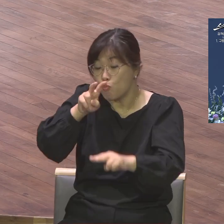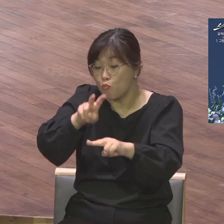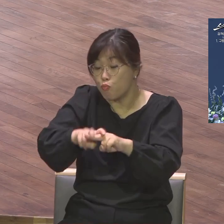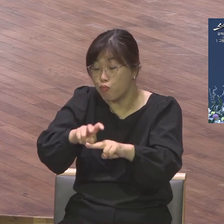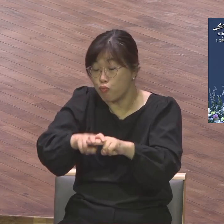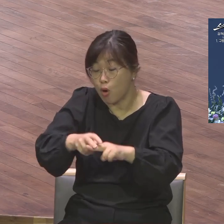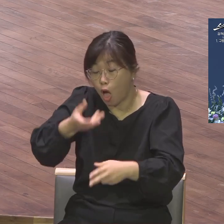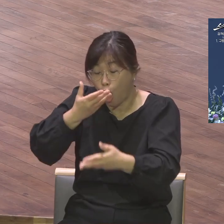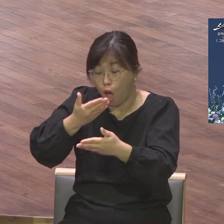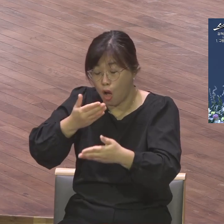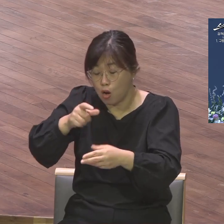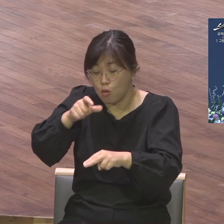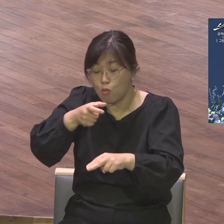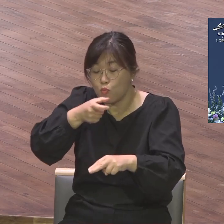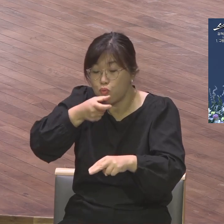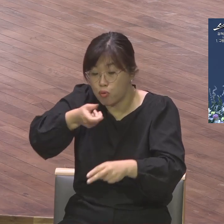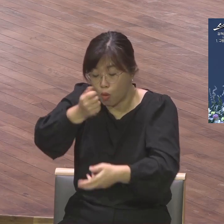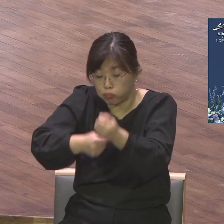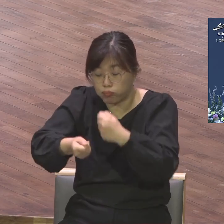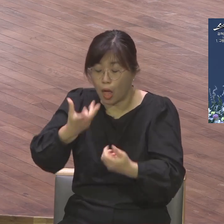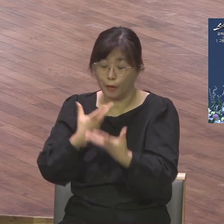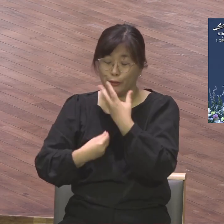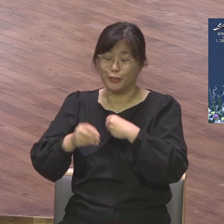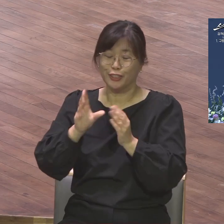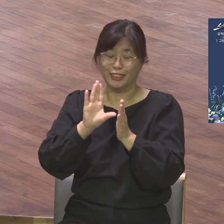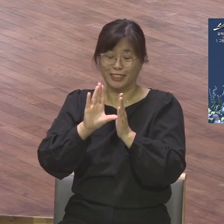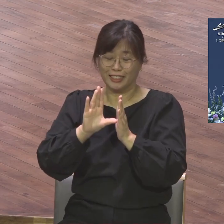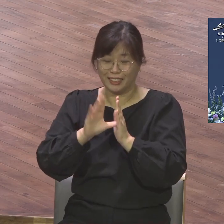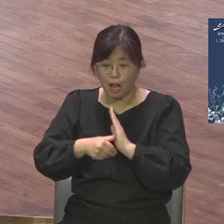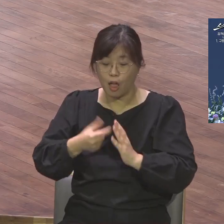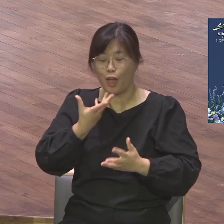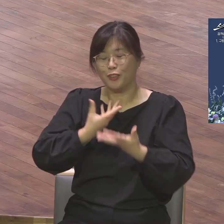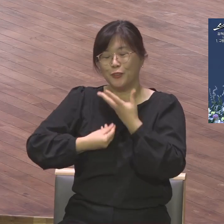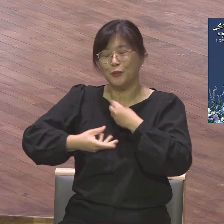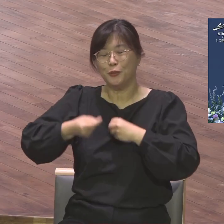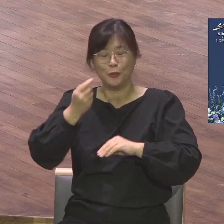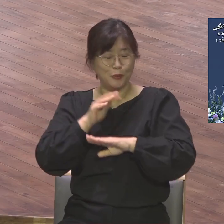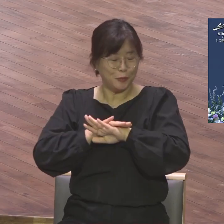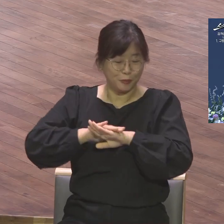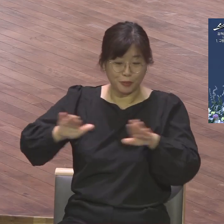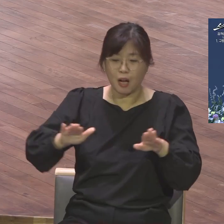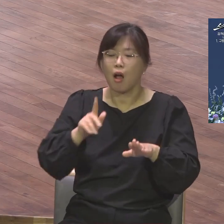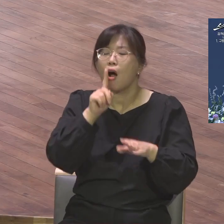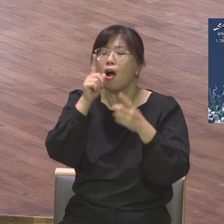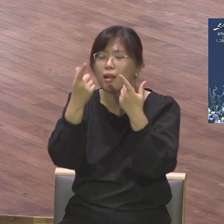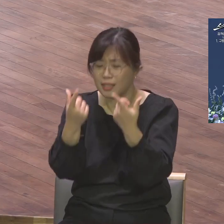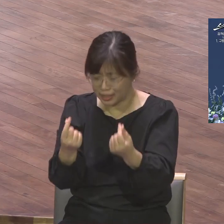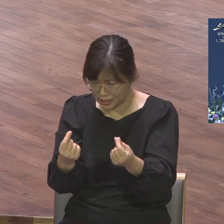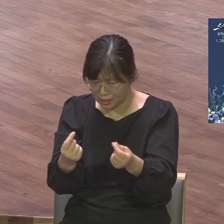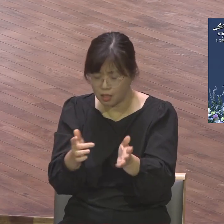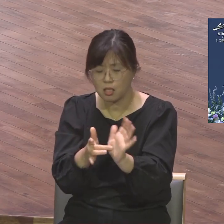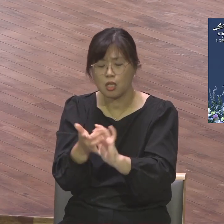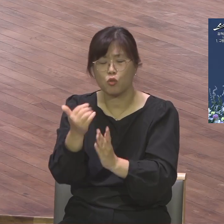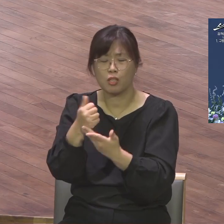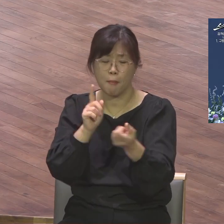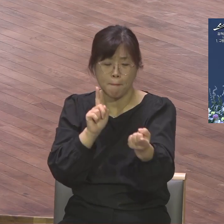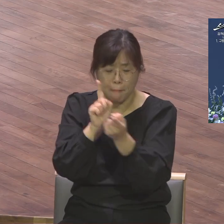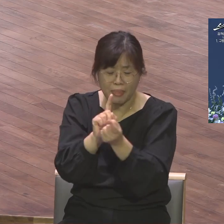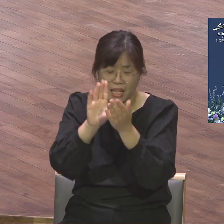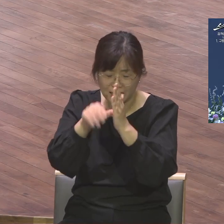갈증이 없어집니다. 갈증. 영원히 해갈돼버려. 해갈돼. 세상 사람들 부러워하지 마세요. 제가 일본에서